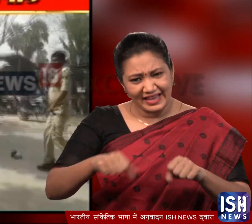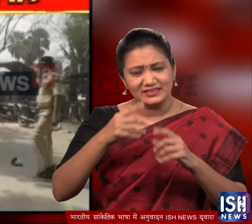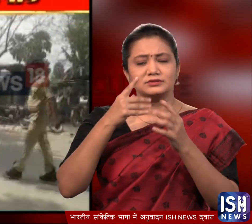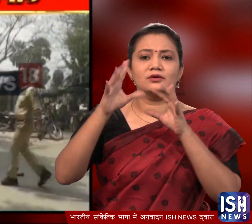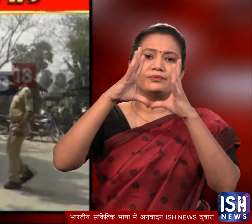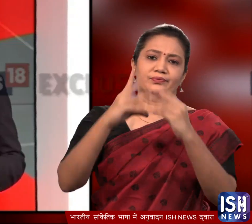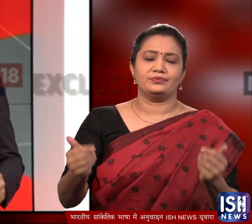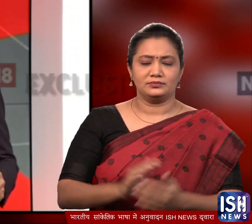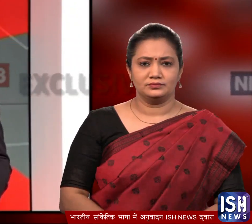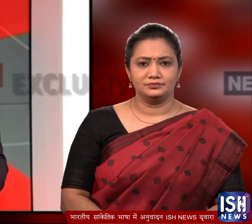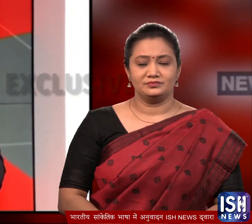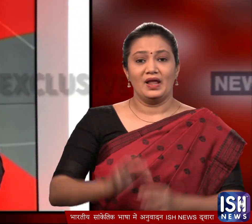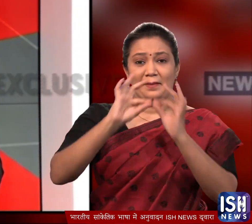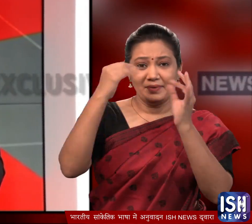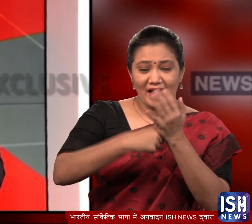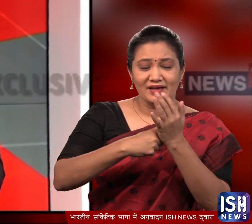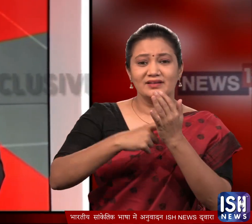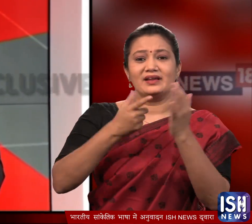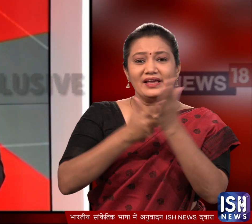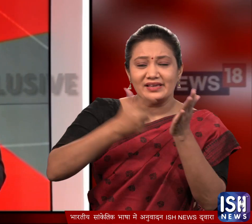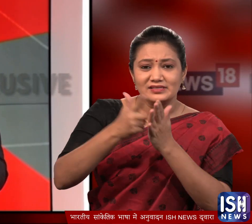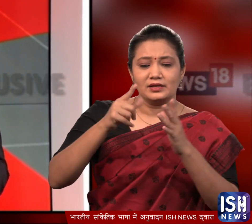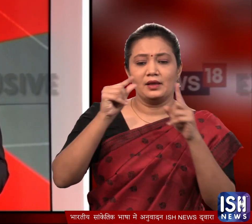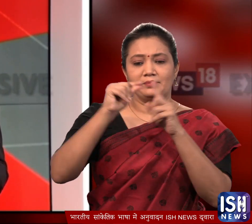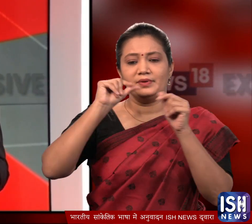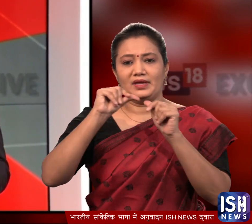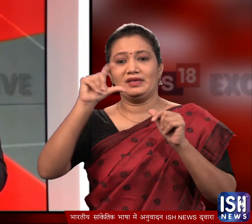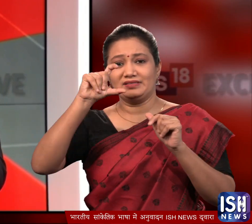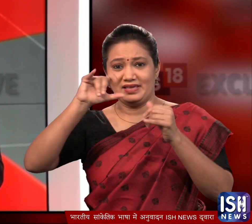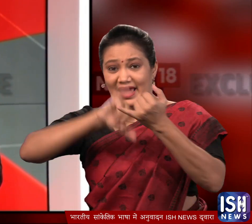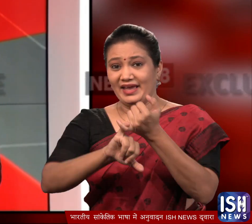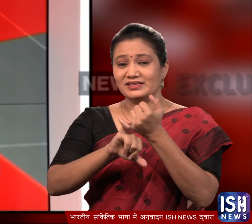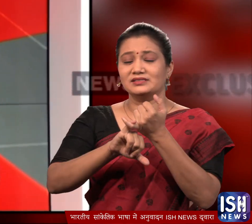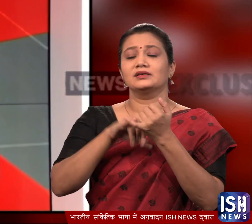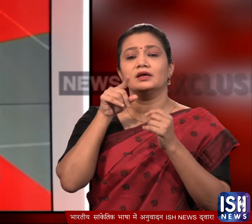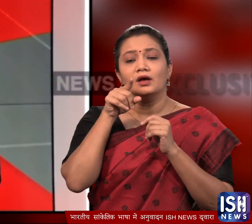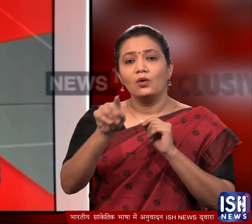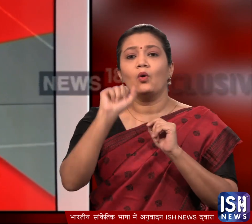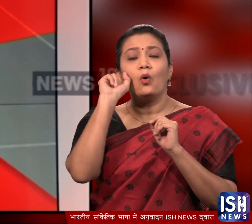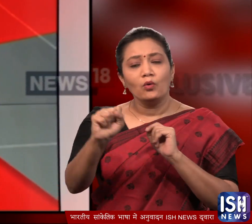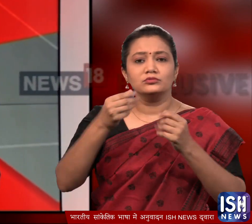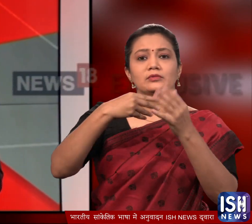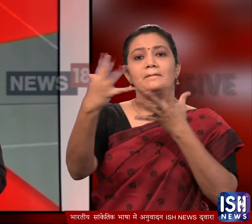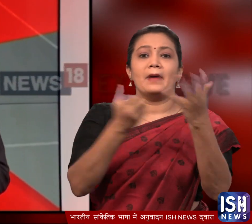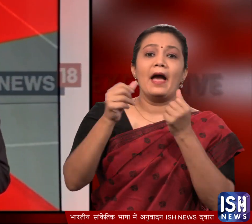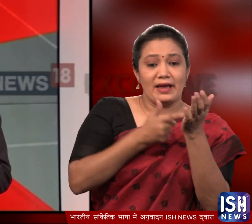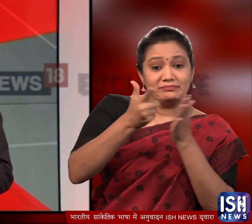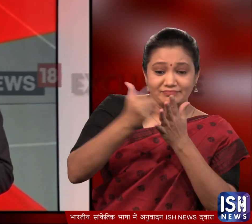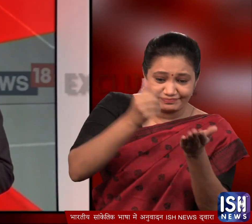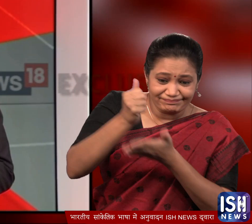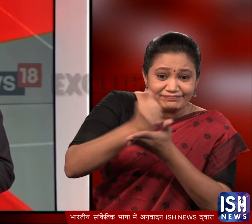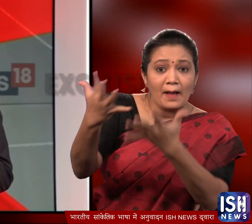किया। सौबात की एक बात यह कि बिहार में किसानों की फसल पैक्स यानी प्राइमरी एग्रीकल्चर क्रेडिट सोसाइटी के जरिए ही खरीदी